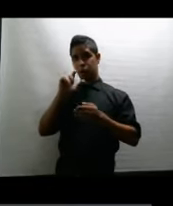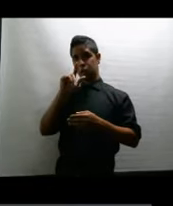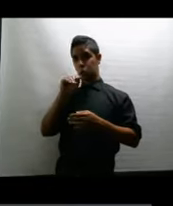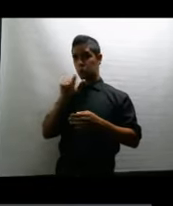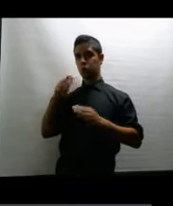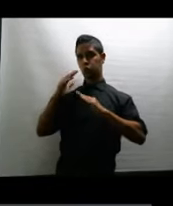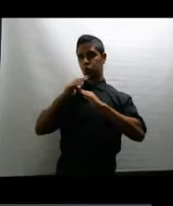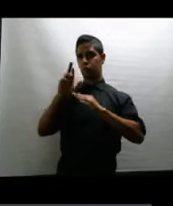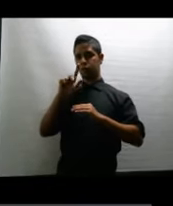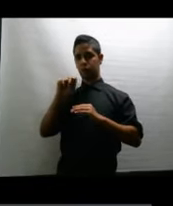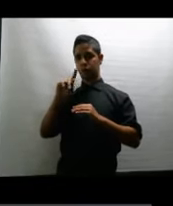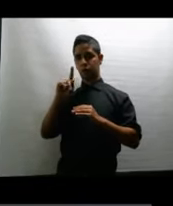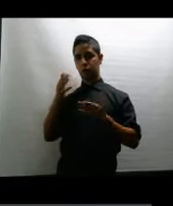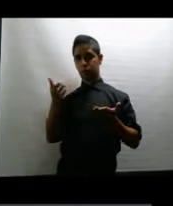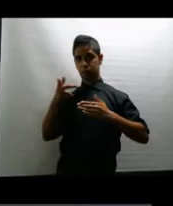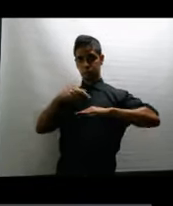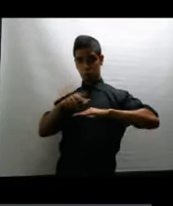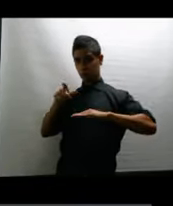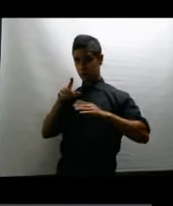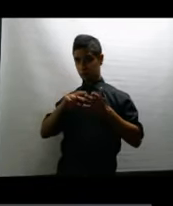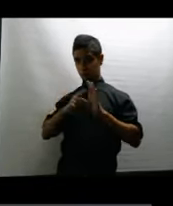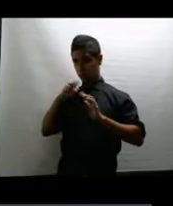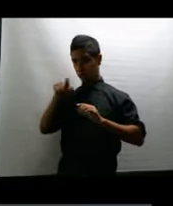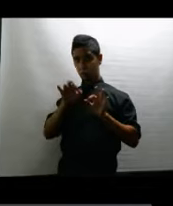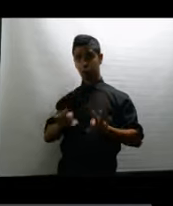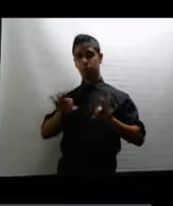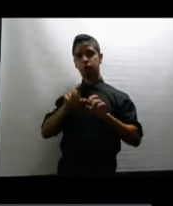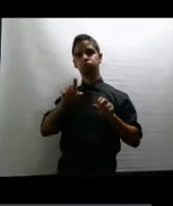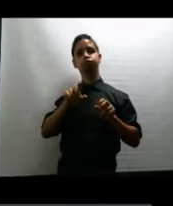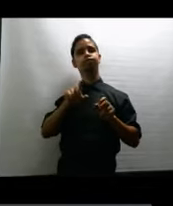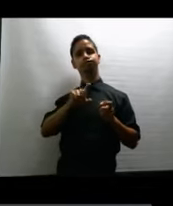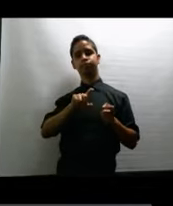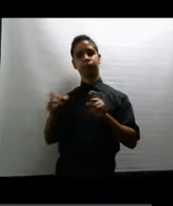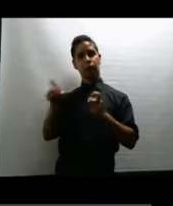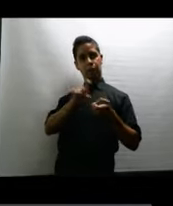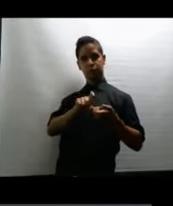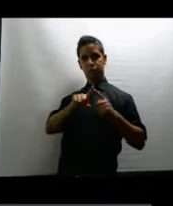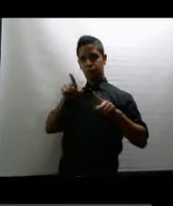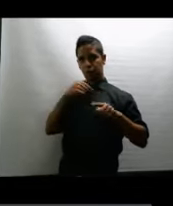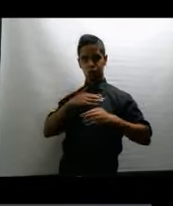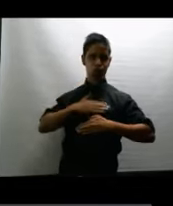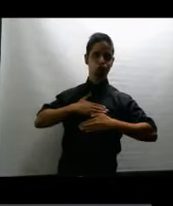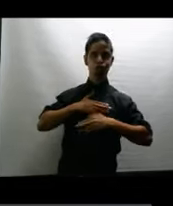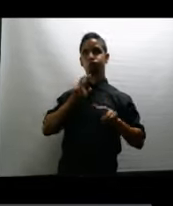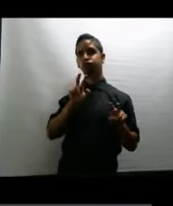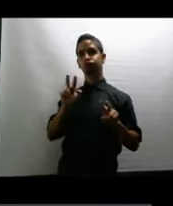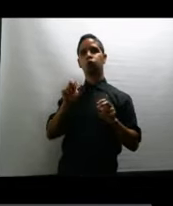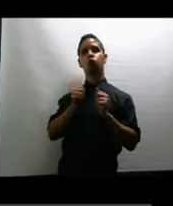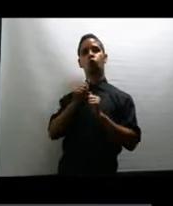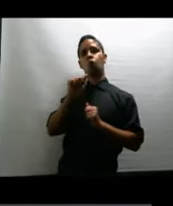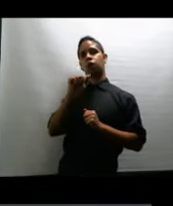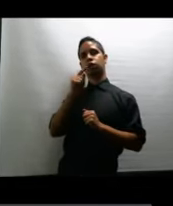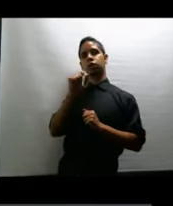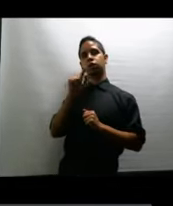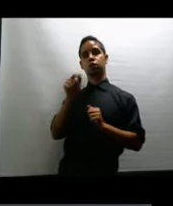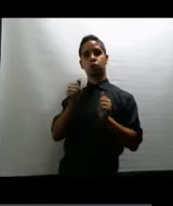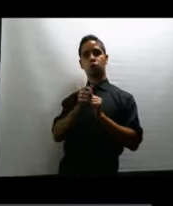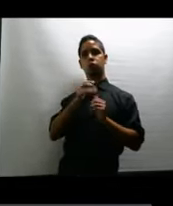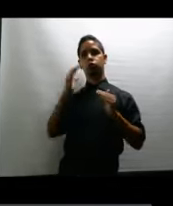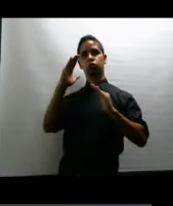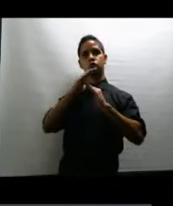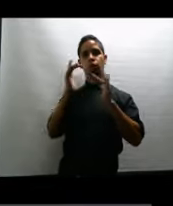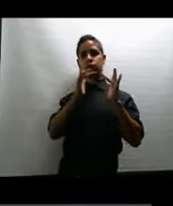Rico. Así que cámbiate ya para que disfrutes de tus juegos y series sin preocupación con AT&T, la mejor red en